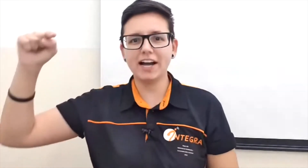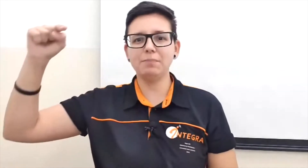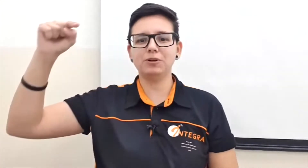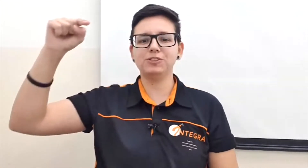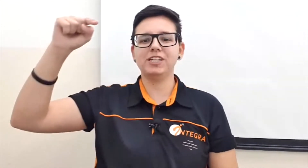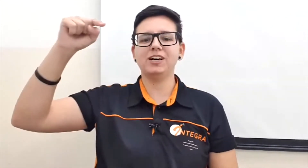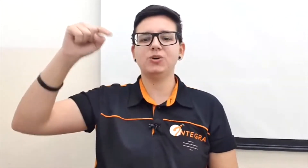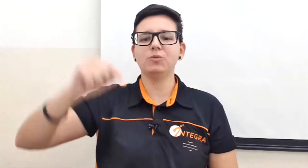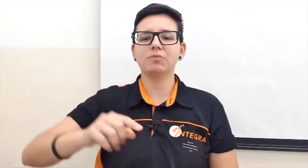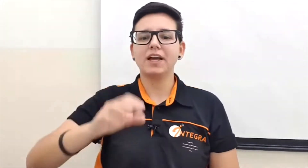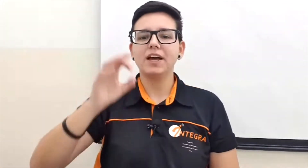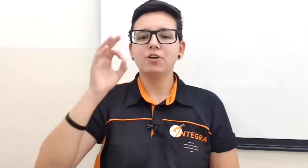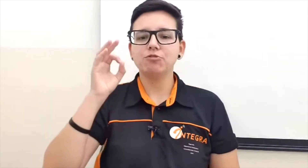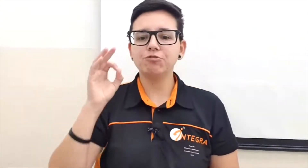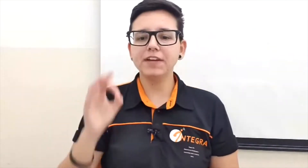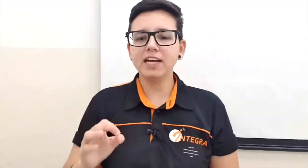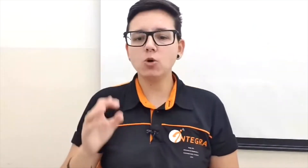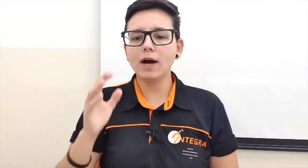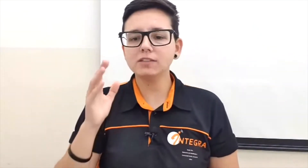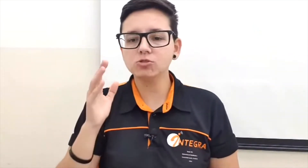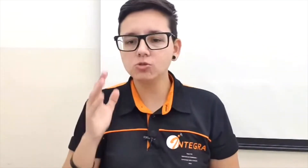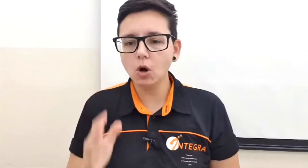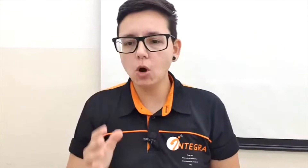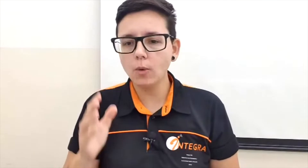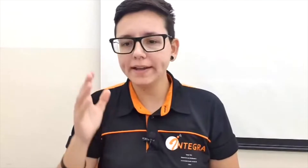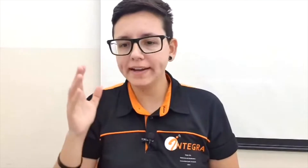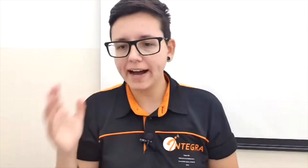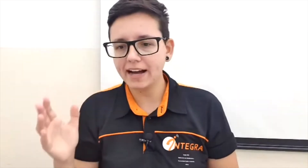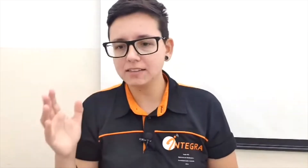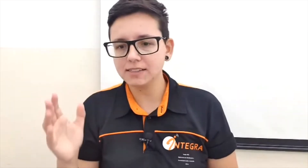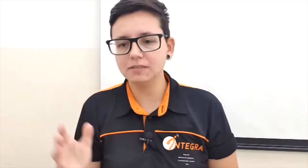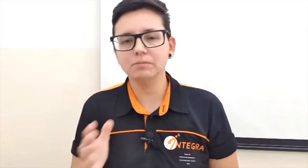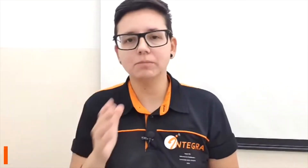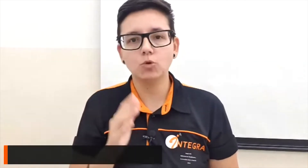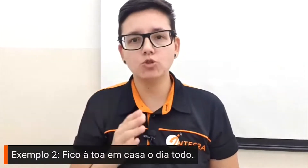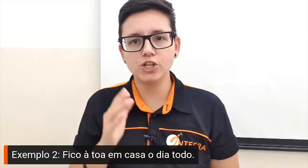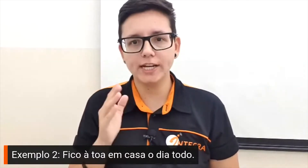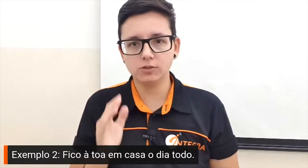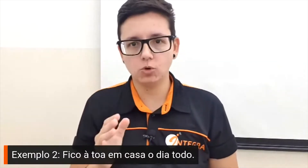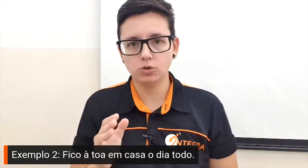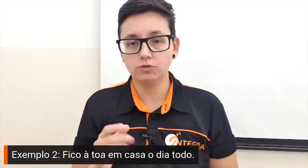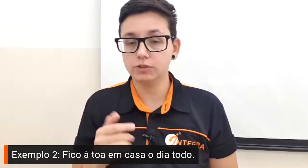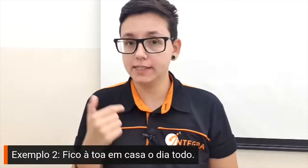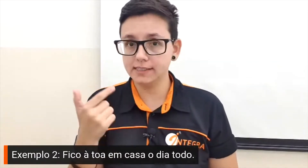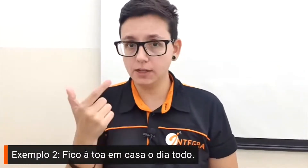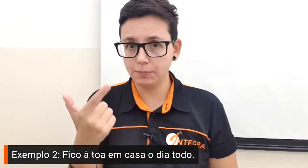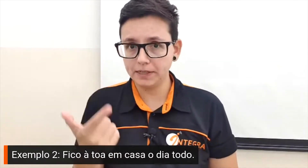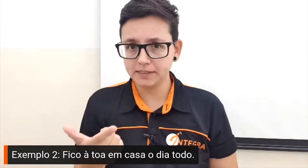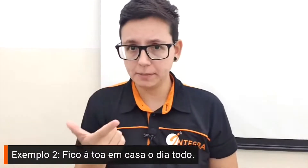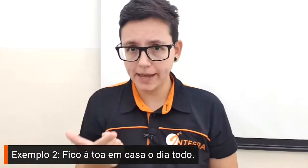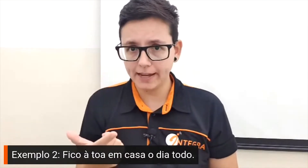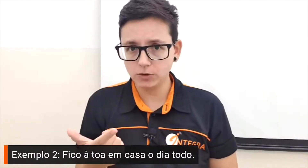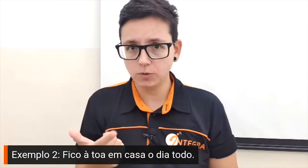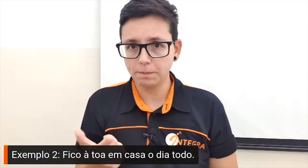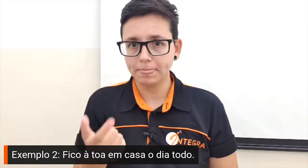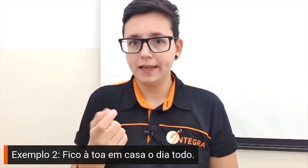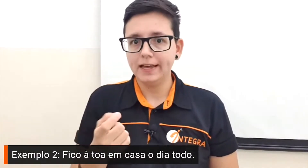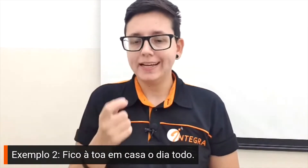aí, produção. Fico à toa em casa o dia todo. Vocês estão percebendo